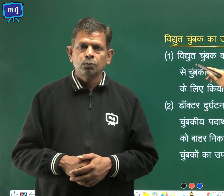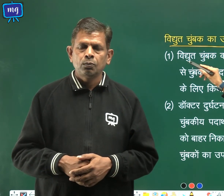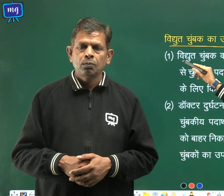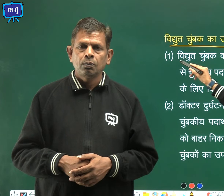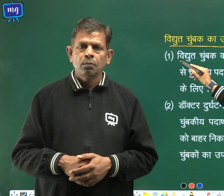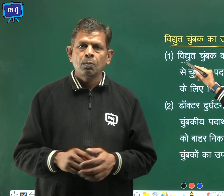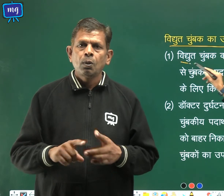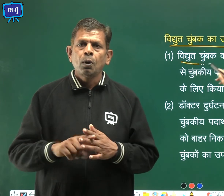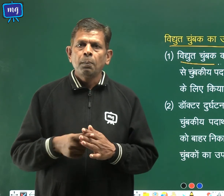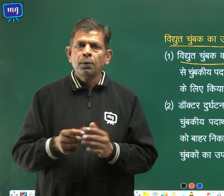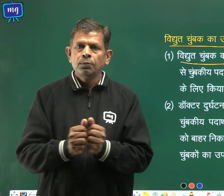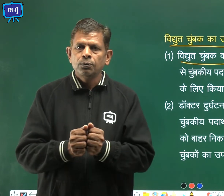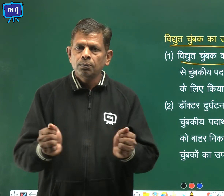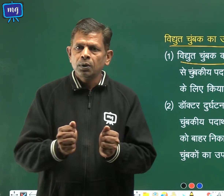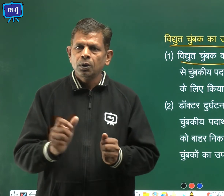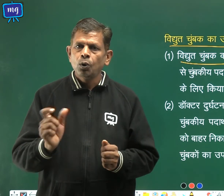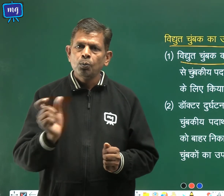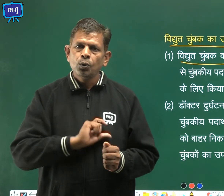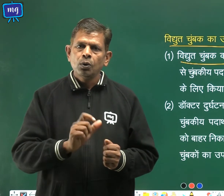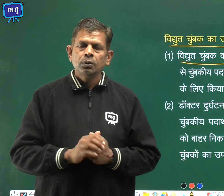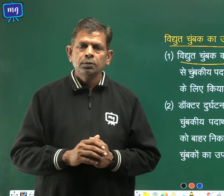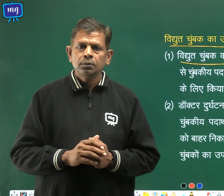विद्युत चुंबक का उपयोग